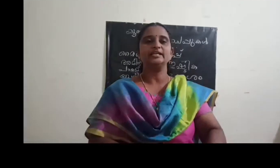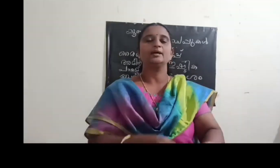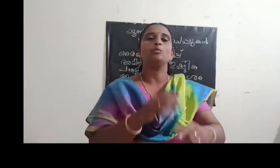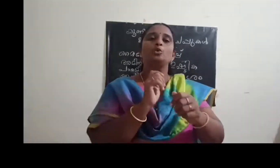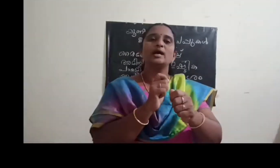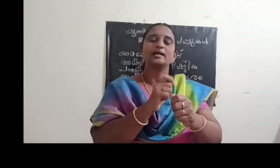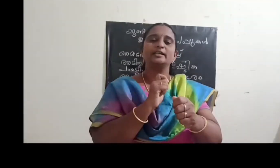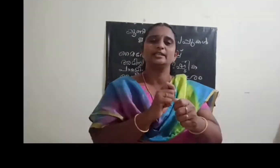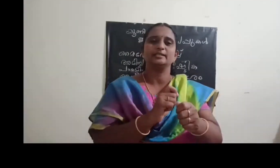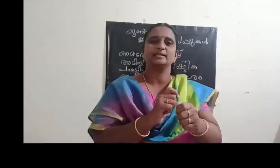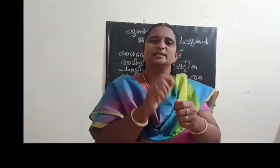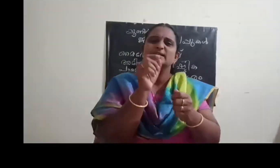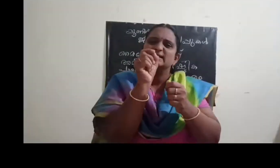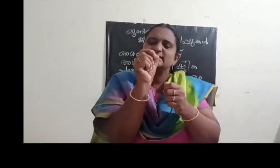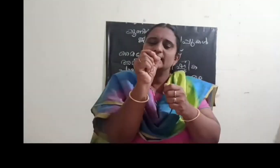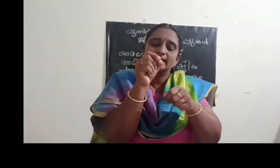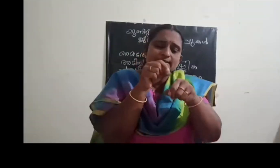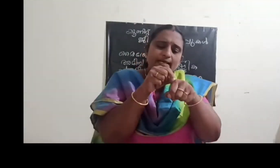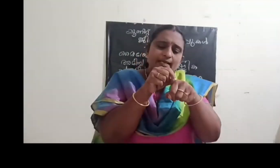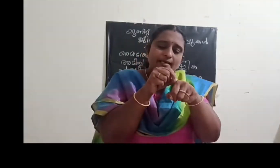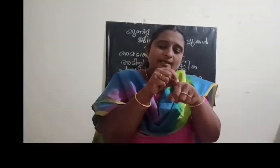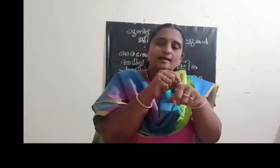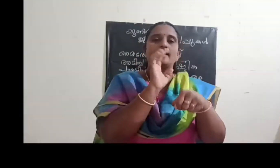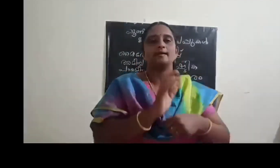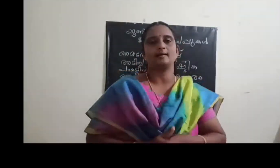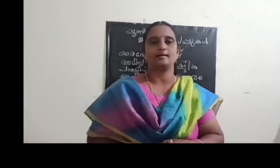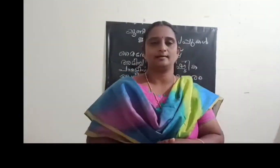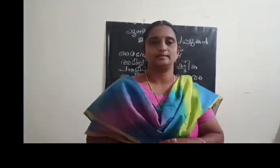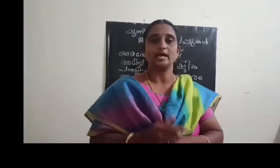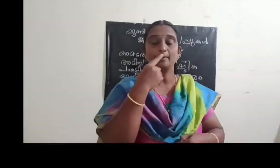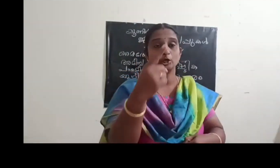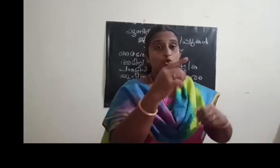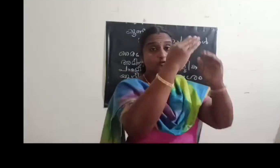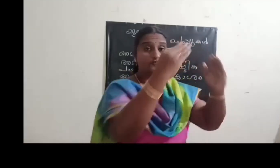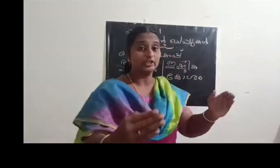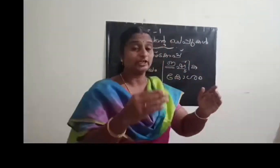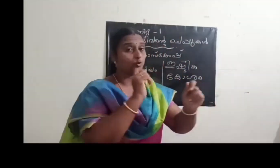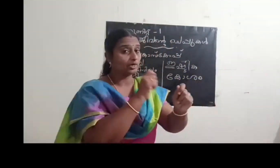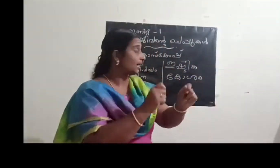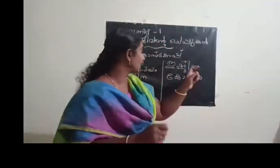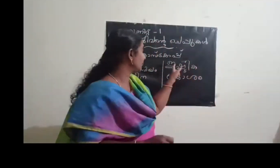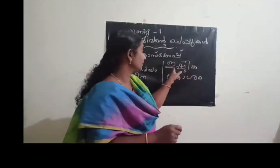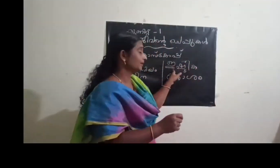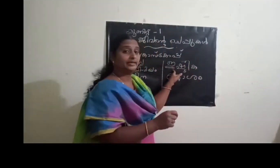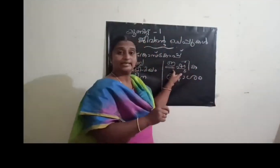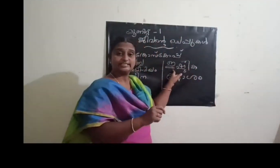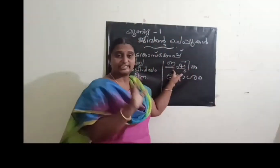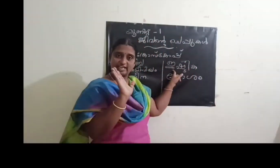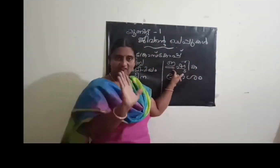ശരീരം ഉണ്ടാക്കിയിരിക്കുന്നത് ചെറിയ ചെറിയ ഘടകങ്ങളാണ്. ഞാൻ പറഞ്ഞു, വീട് ഉണ്ടാക്കാൻ ഇഷ്ടിക